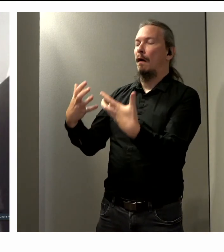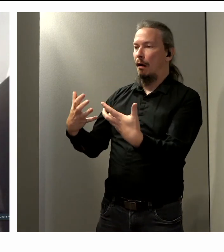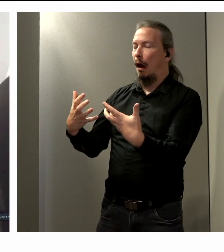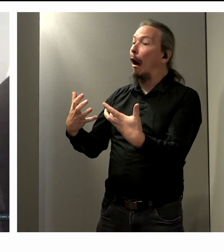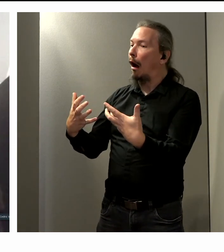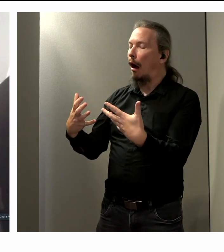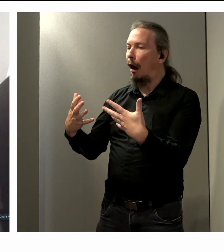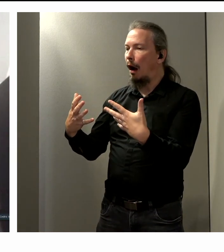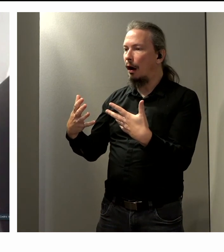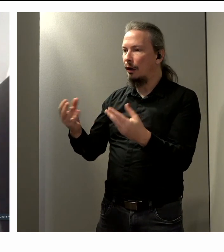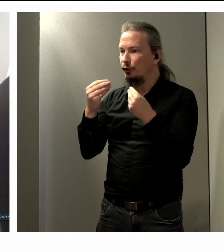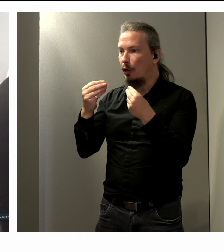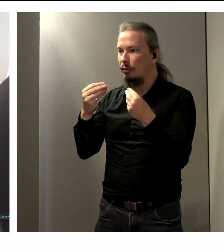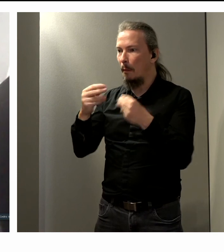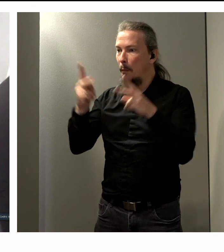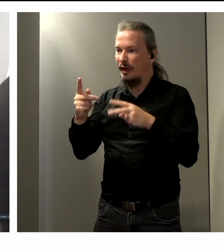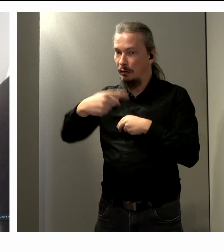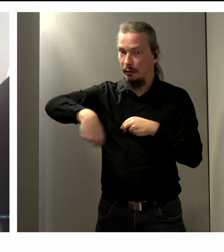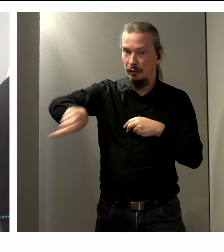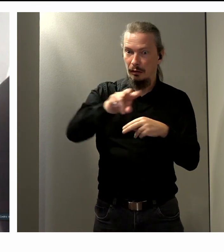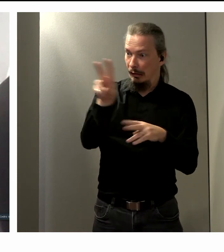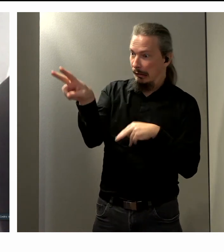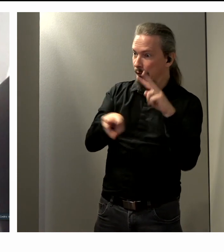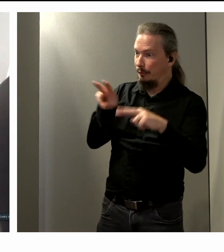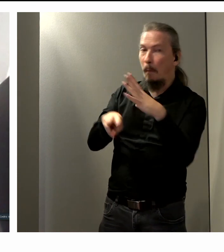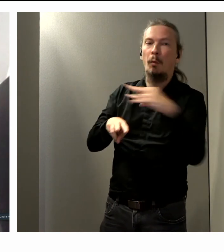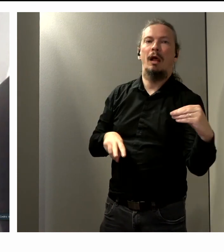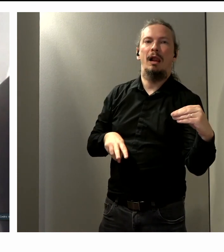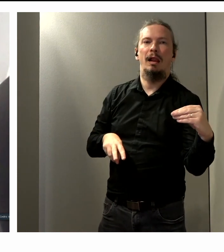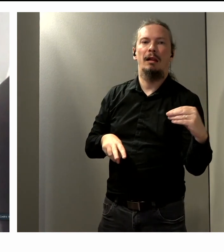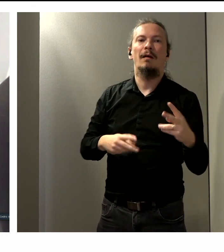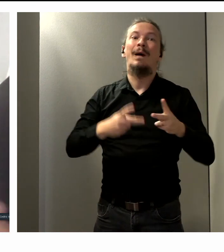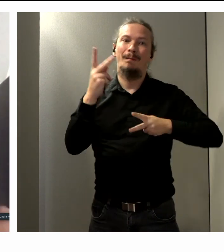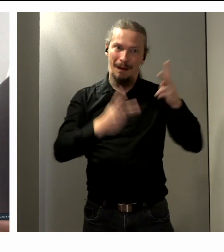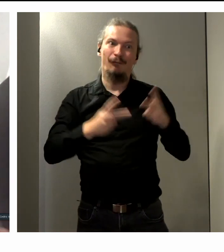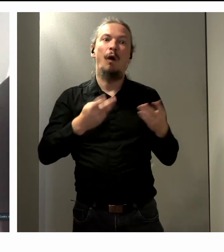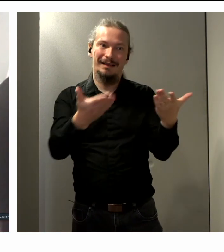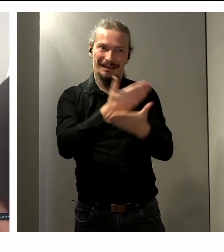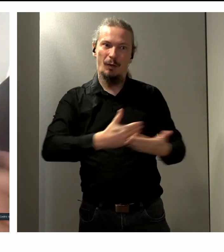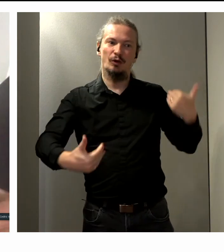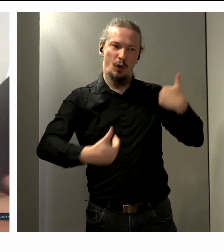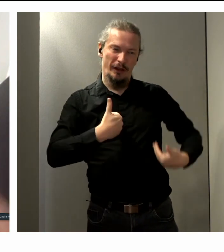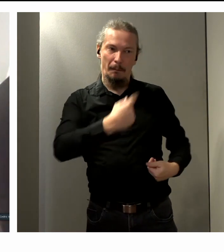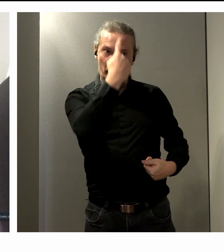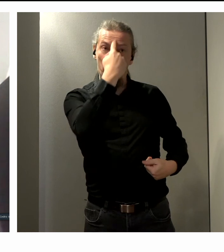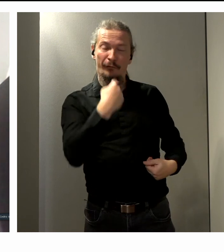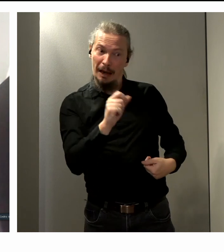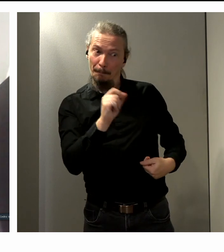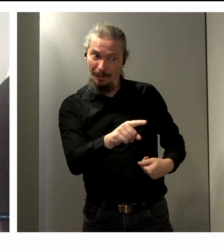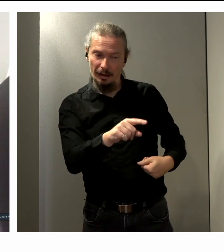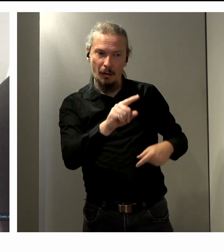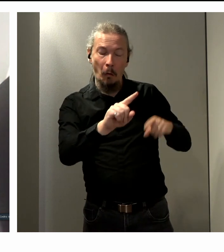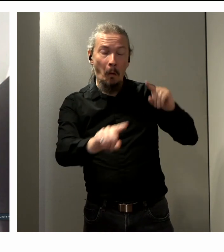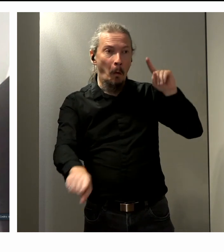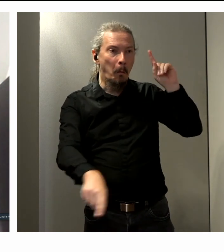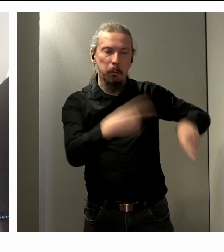être extraordinairement inspirant. Et ça arrive que vous rencontriez des profils en situation de handicap qui se réalisent et qui